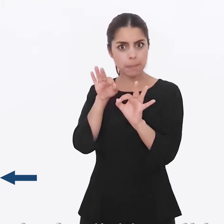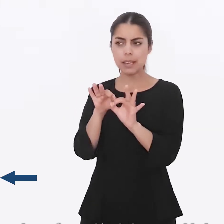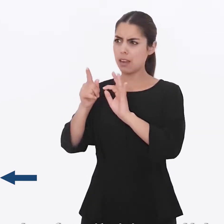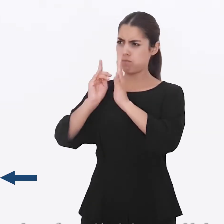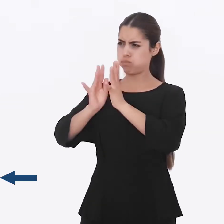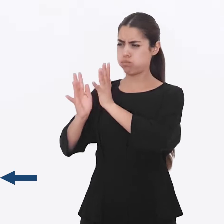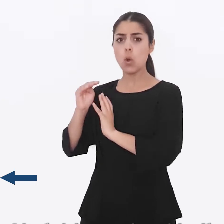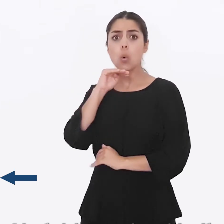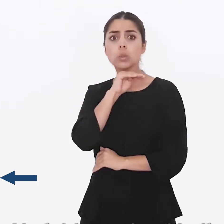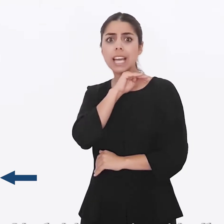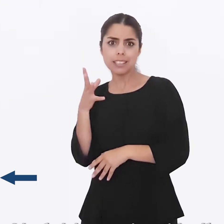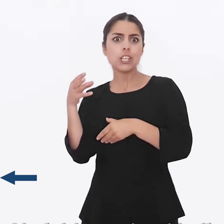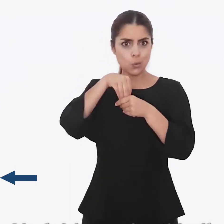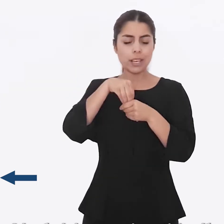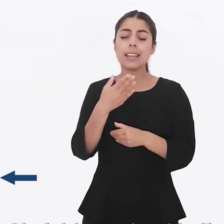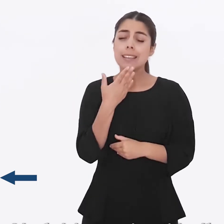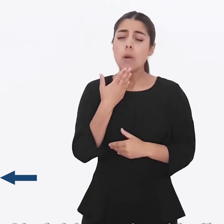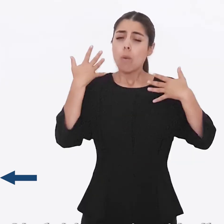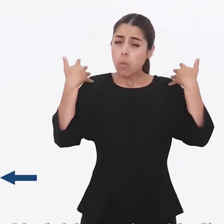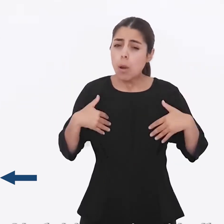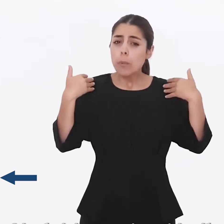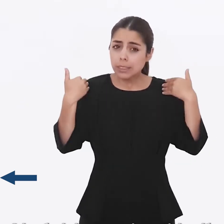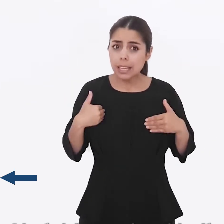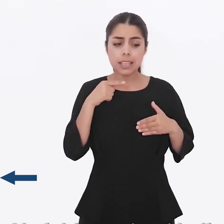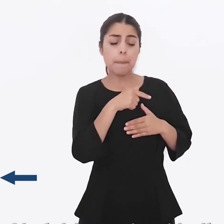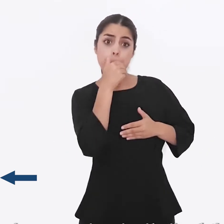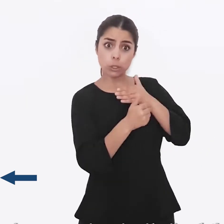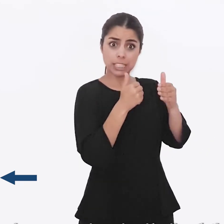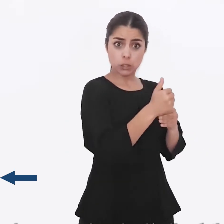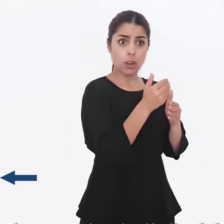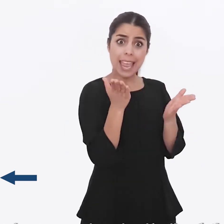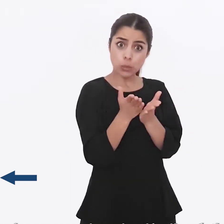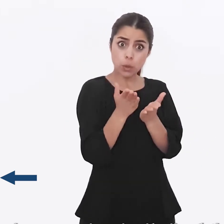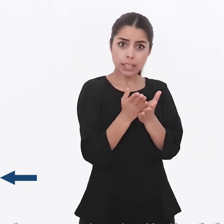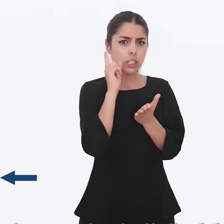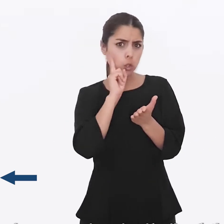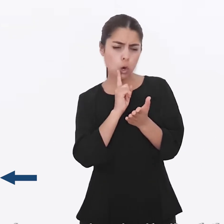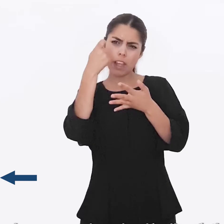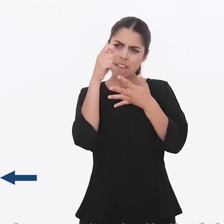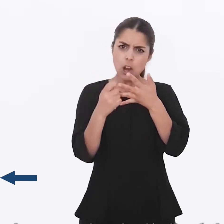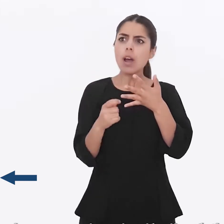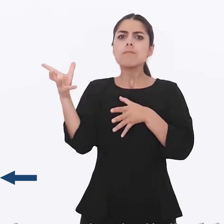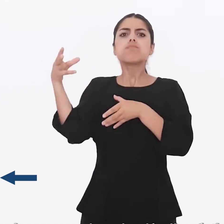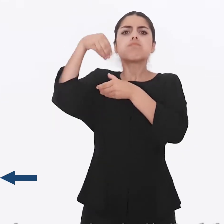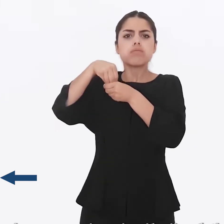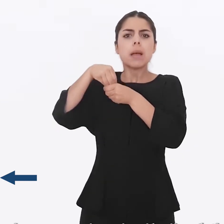de señas, además de la necesaria participación de personas sordas en los procesos de evaluación diagnóstica integral para estos